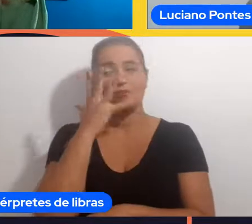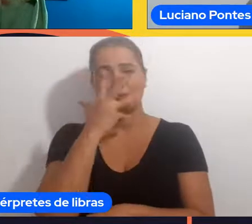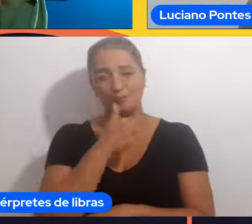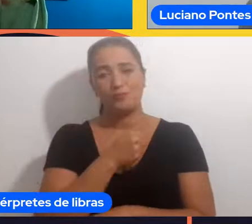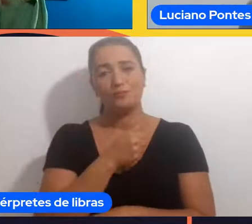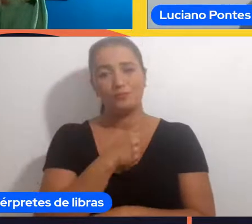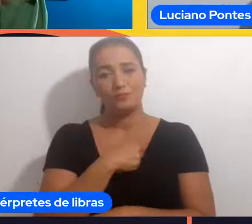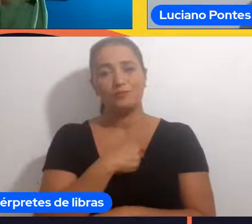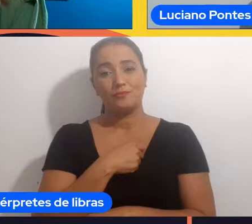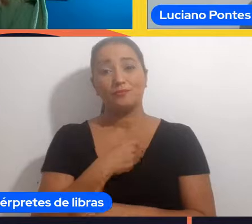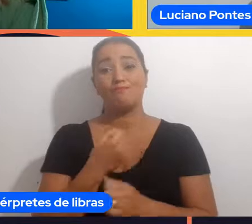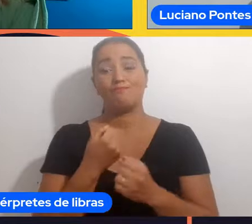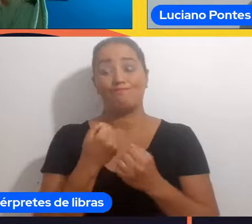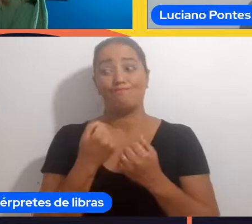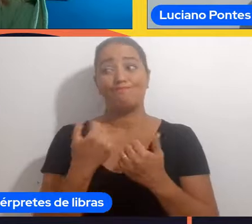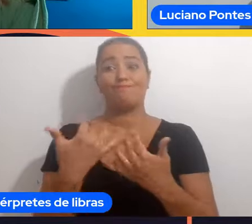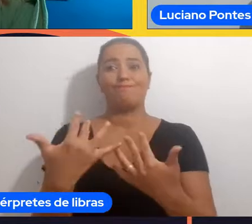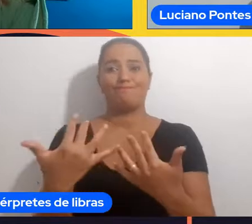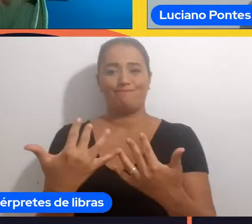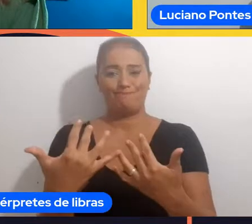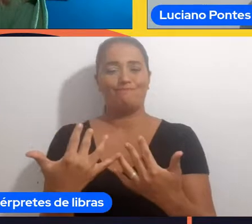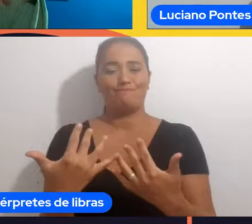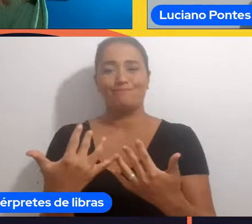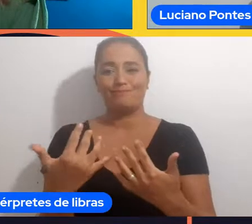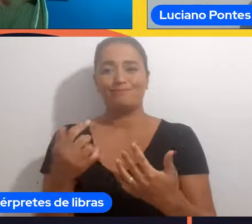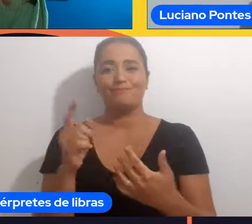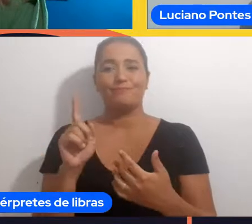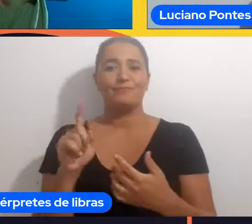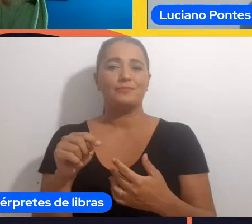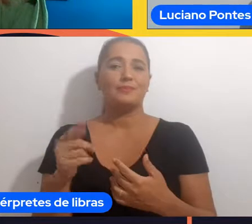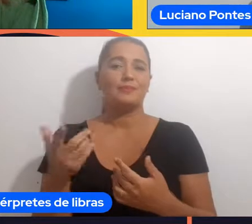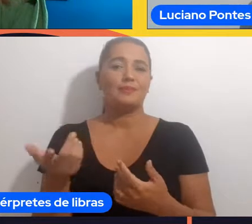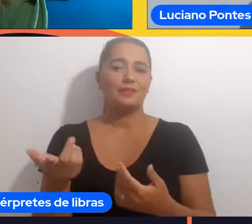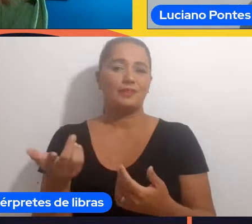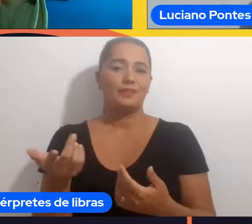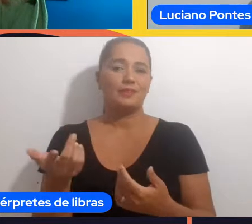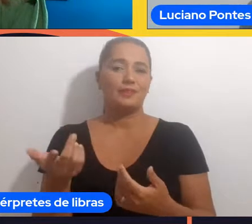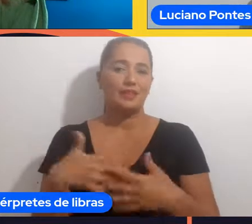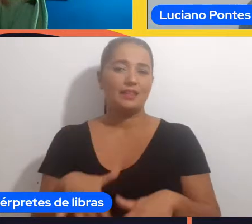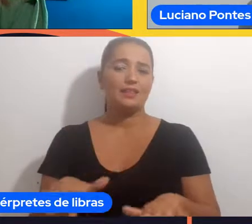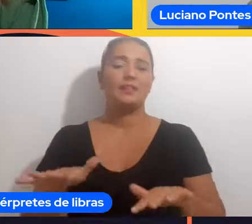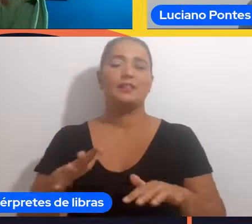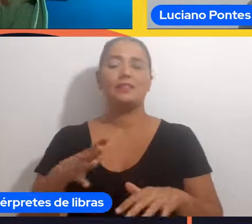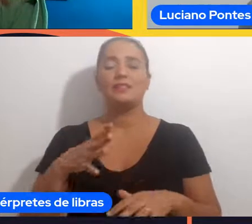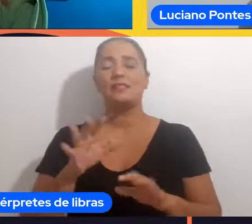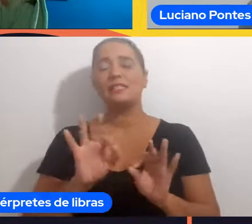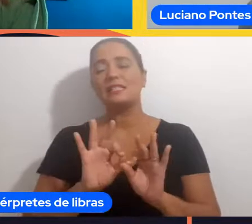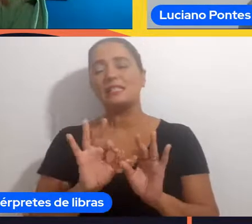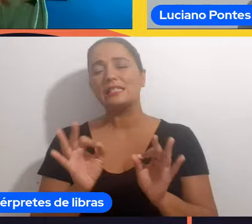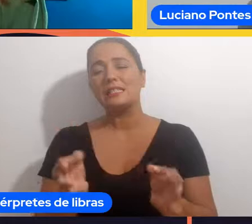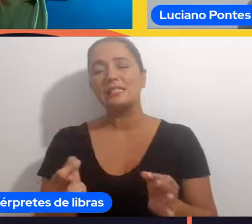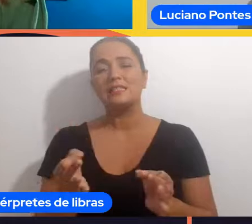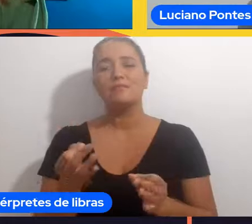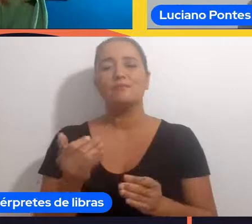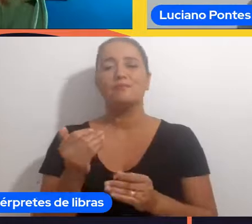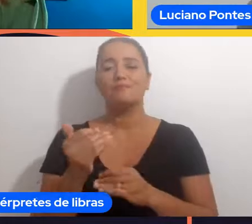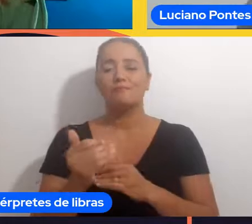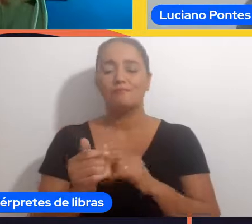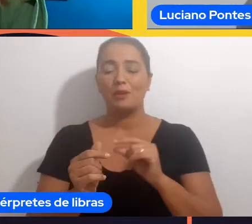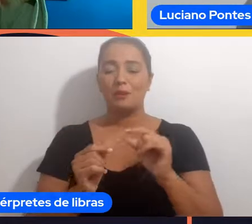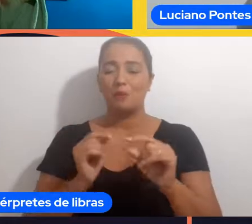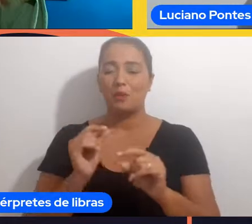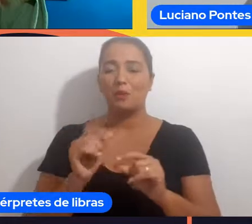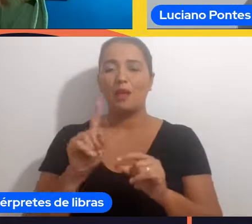encantado, assim, quanto o natural e o simples e o pouco é o muito para a criança.